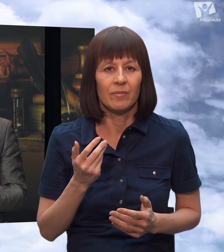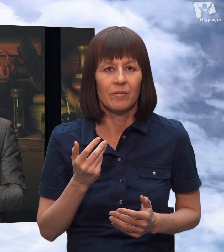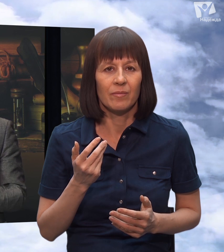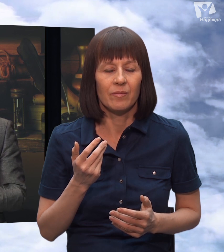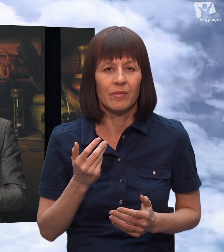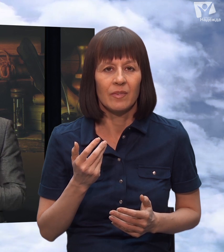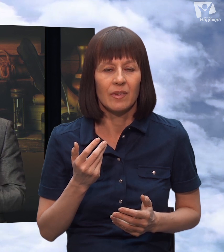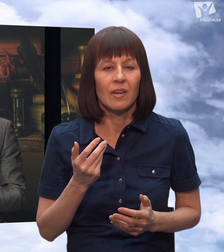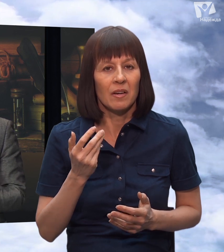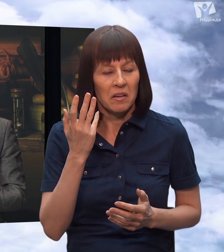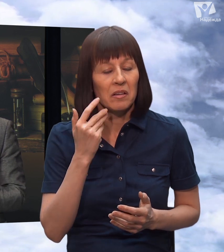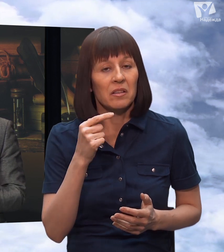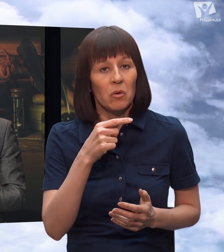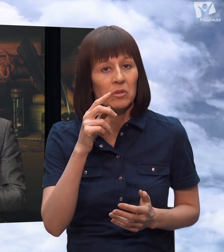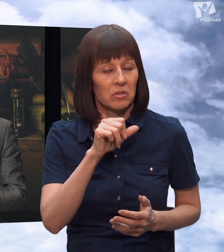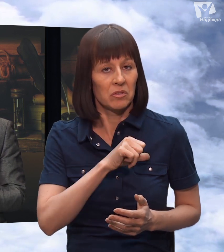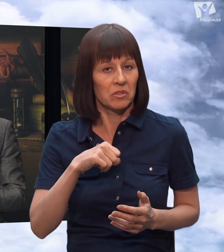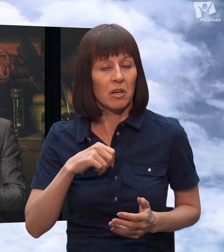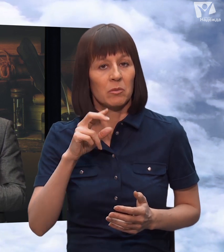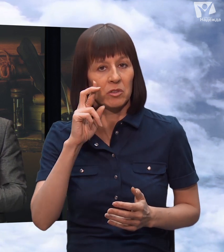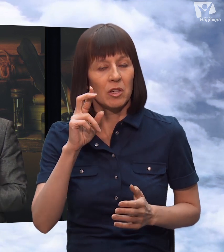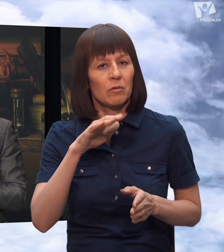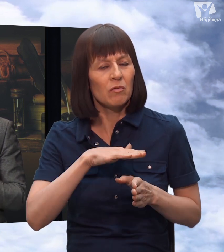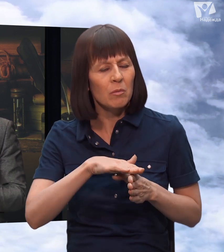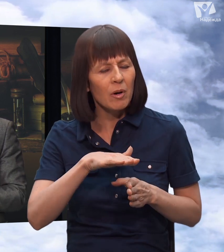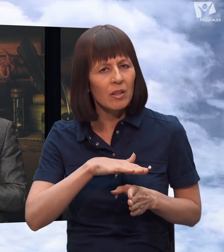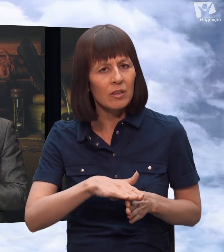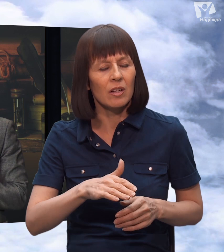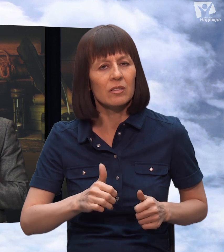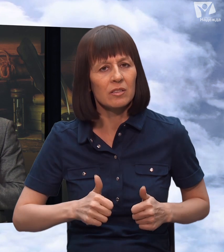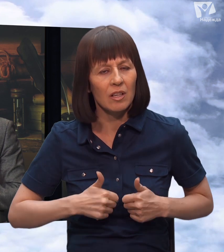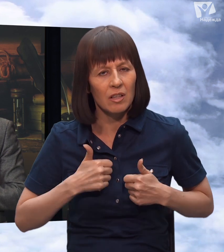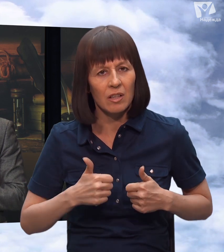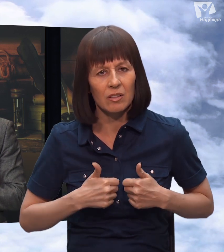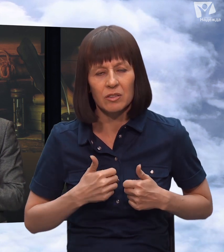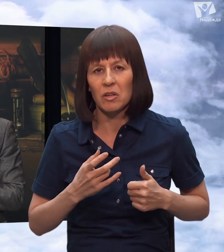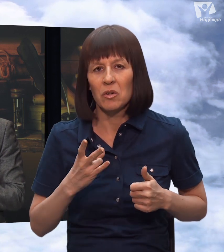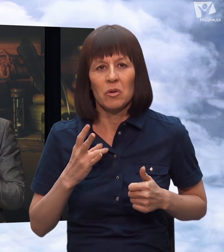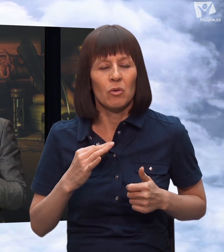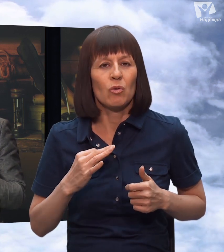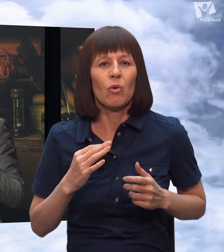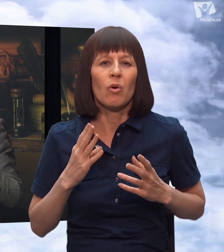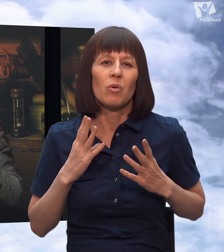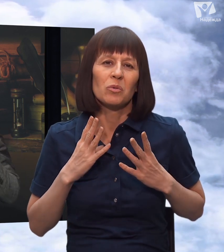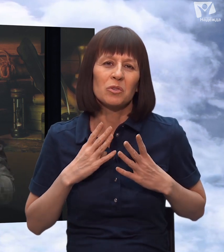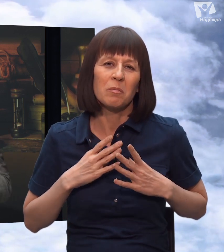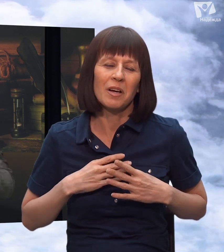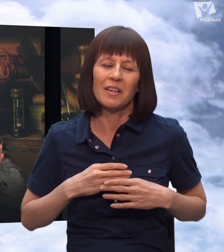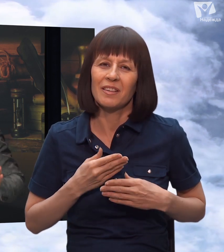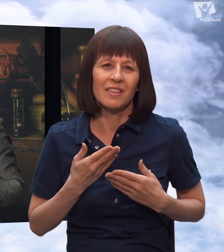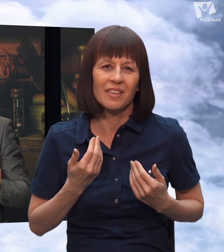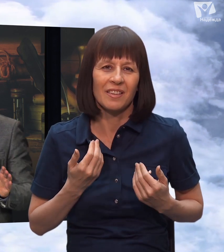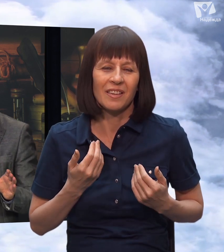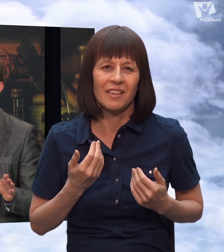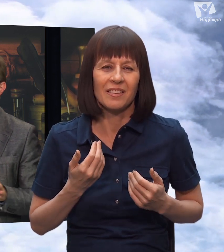дает повода для самоуспокоения то есть все таки это не повод сказать вот